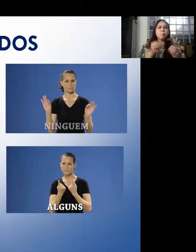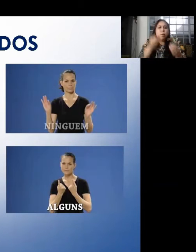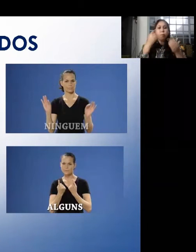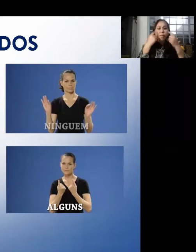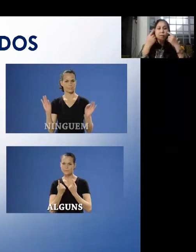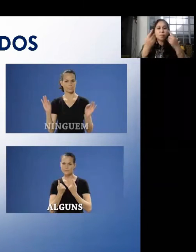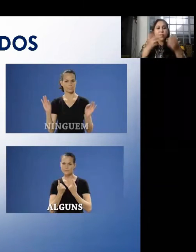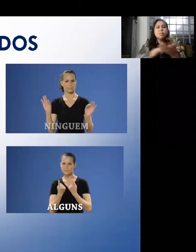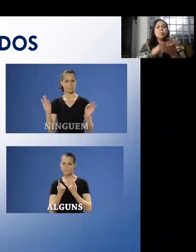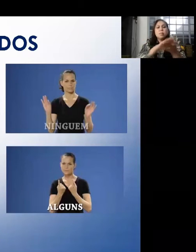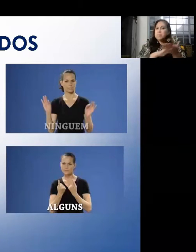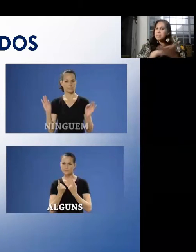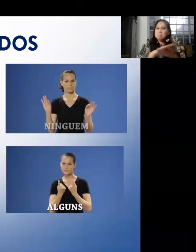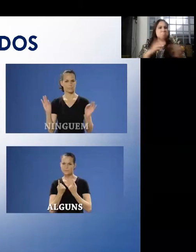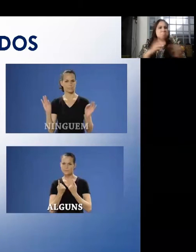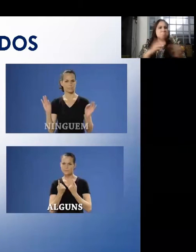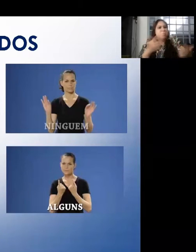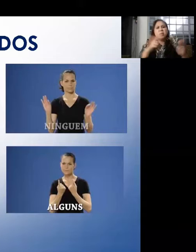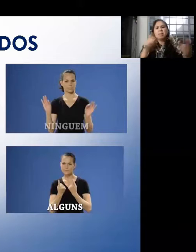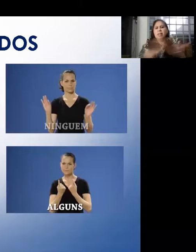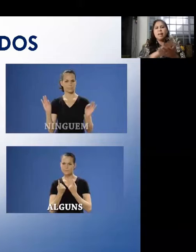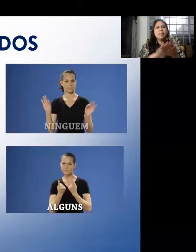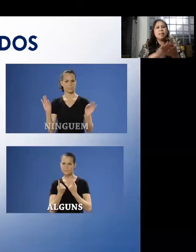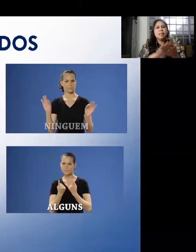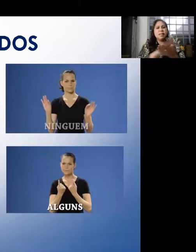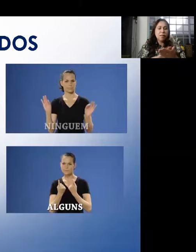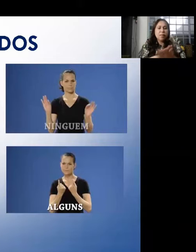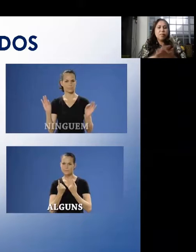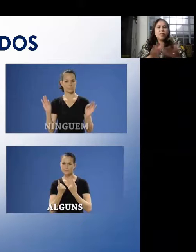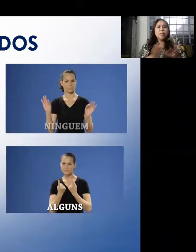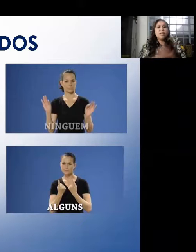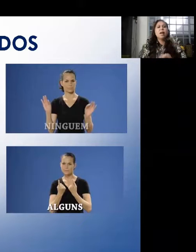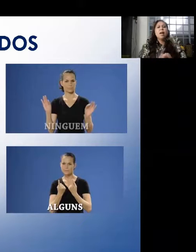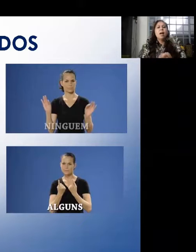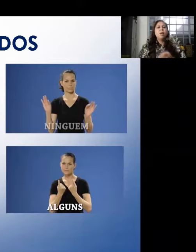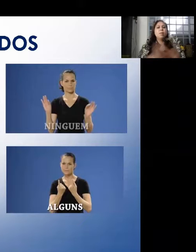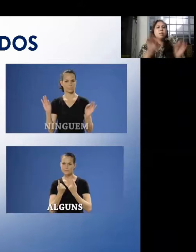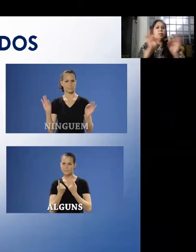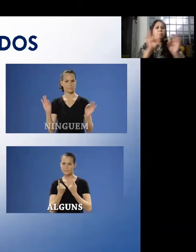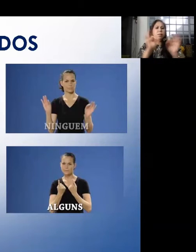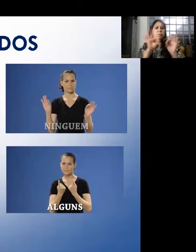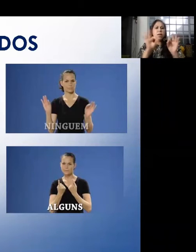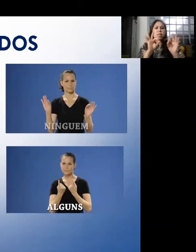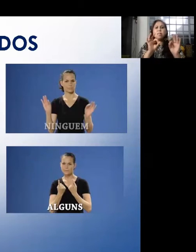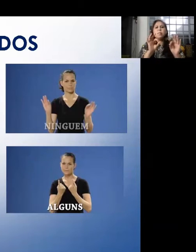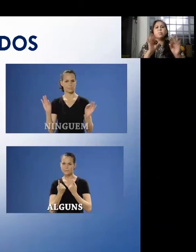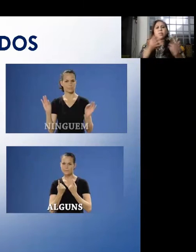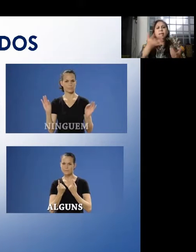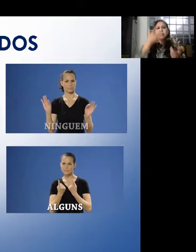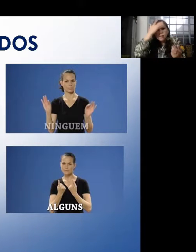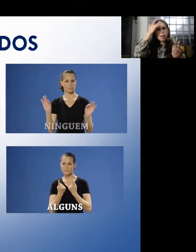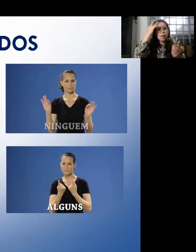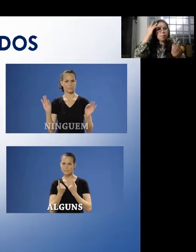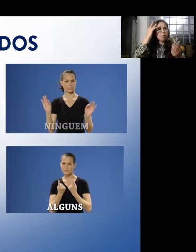assim palpável, visível, também pode dizer não tem nada, né? Não tem nada. Agora, só de pessoa que a gente